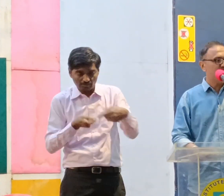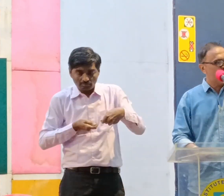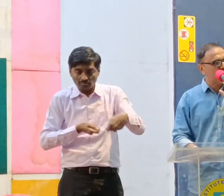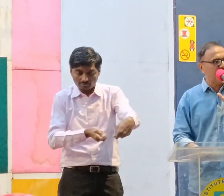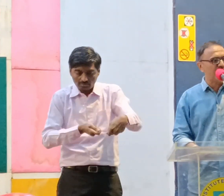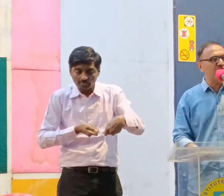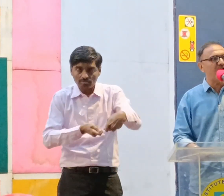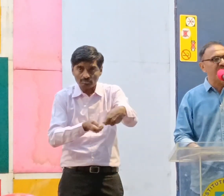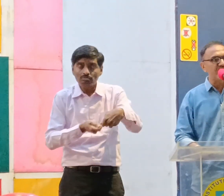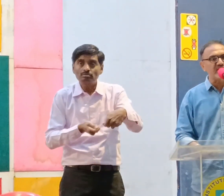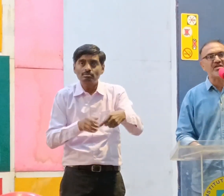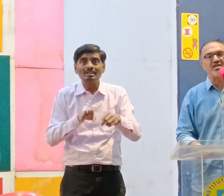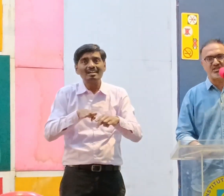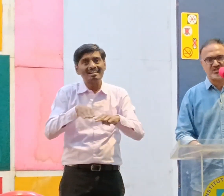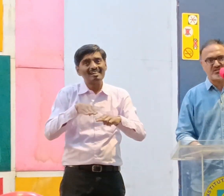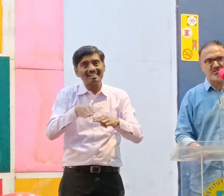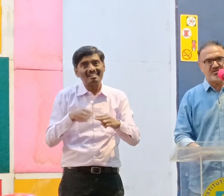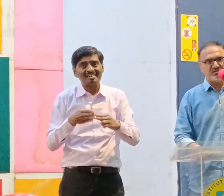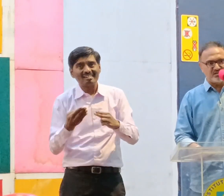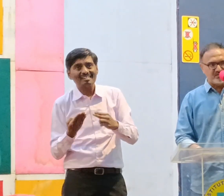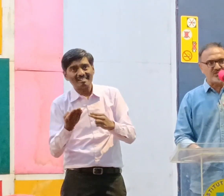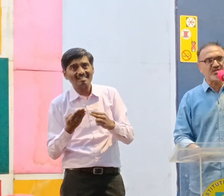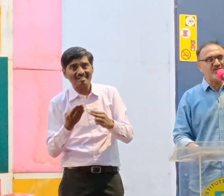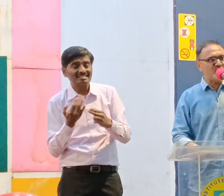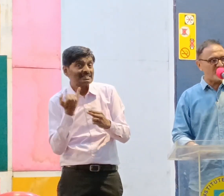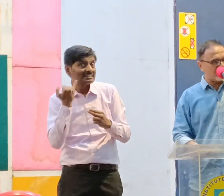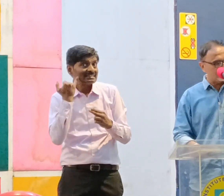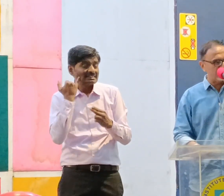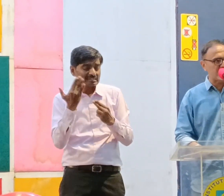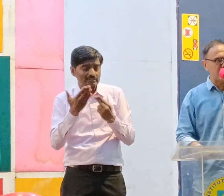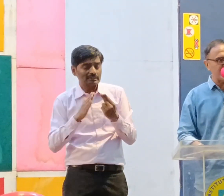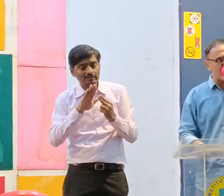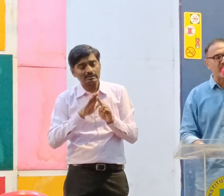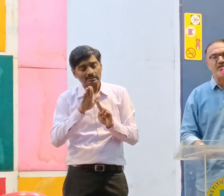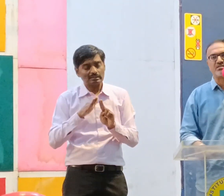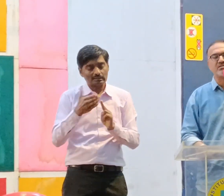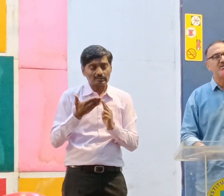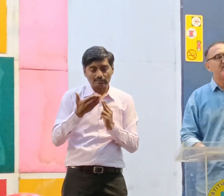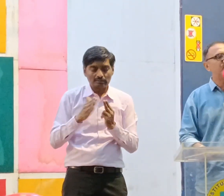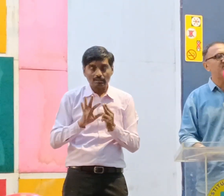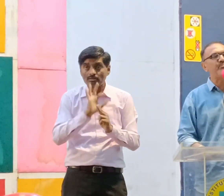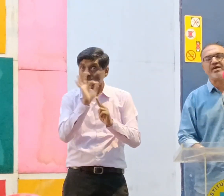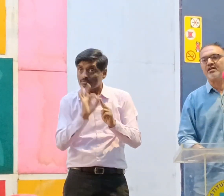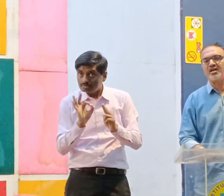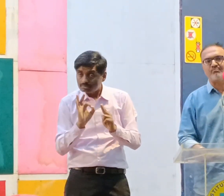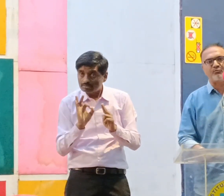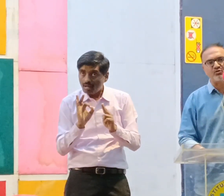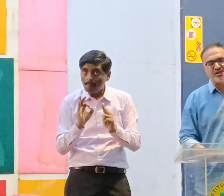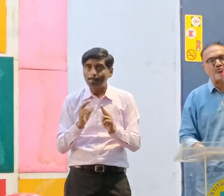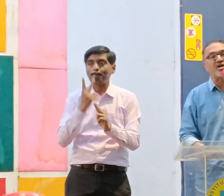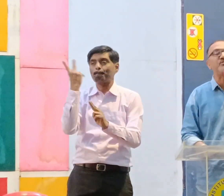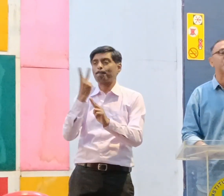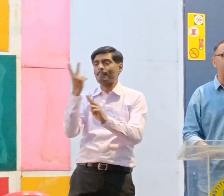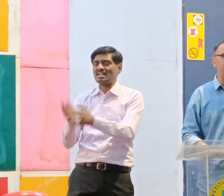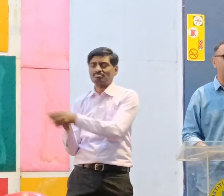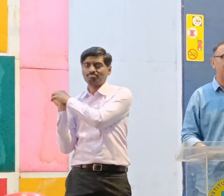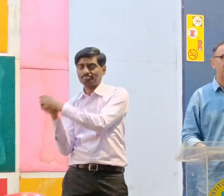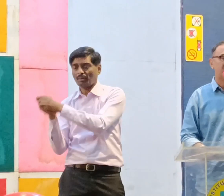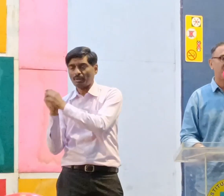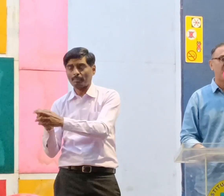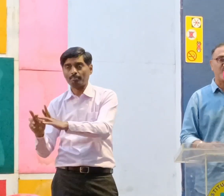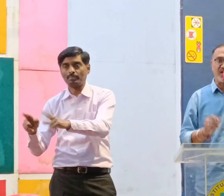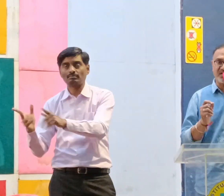4 કલાક ફક્ત કુહાડીને અણી કાઢીશ, સંસાધનો બધા સરસ તૈયાર કરીશ અને પછી 2 કલાકમાં વૃક્ષને હું કાપી